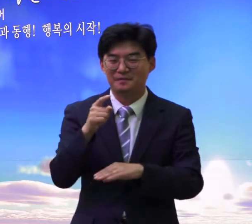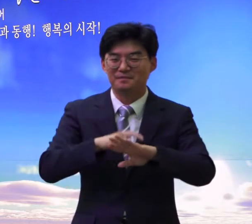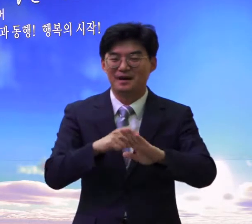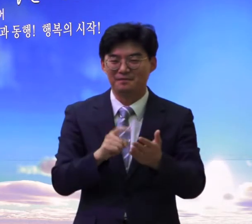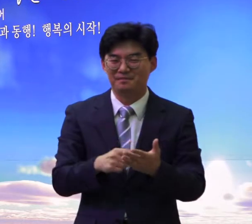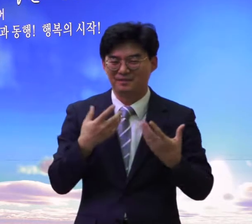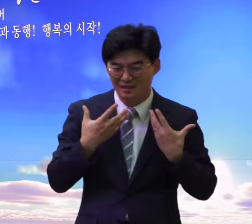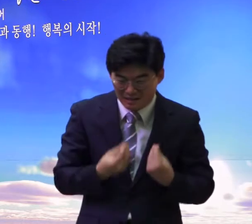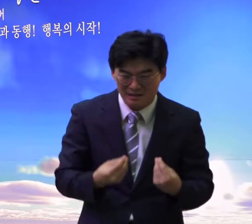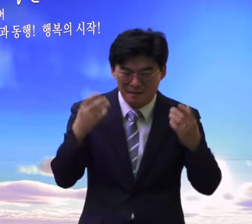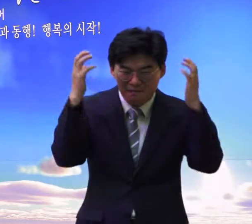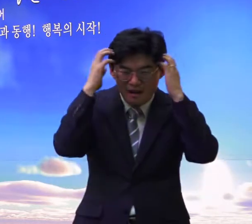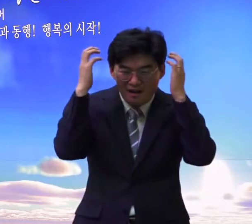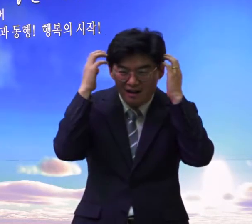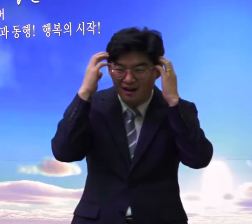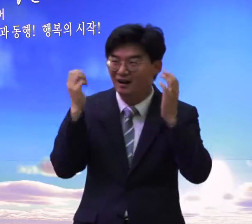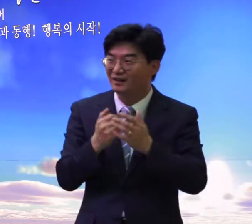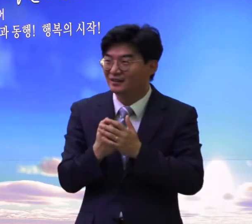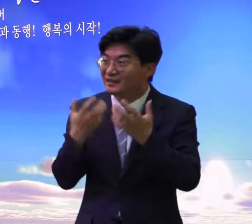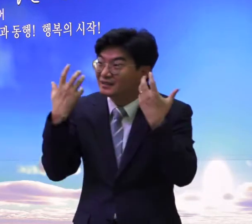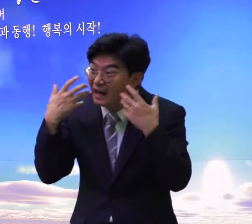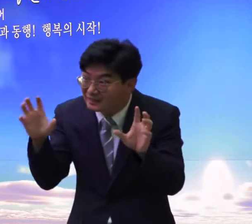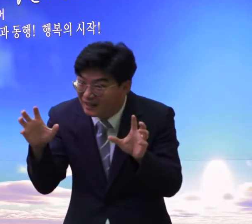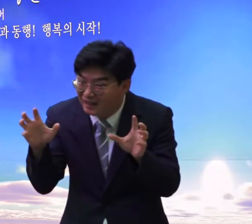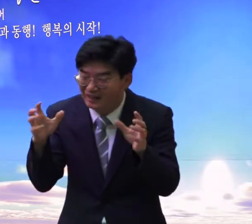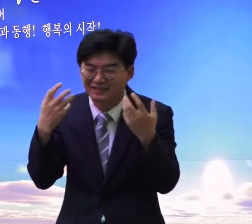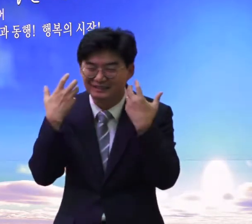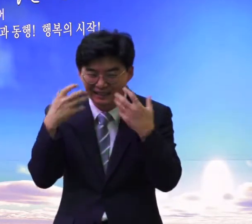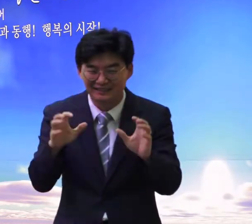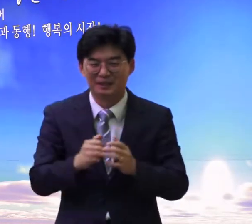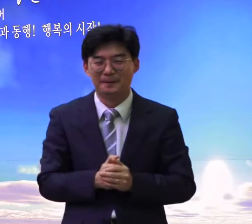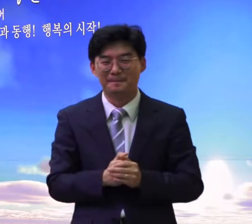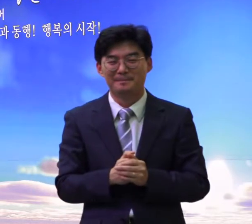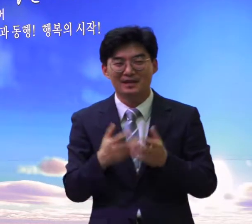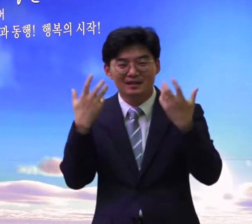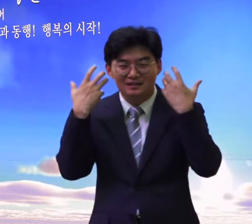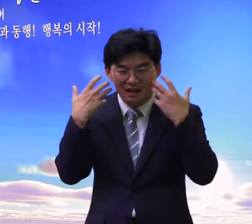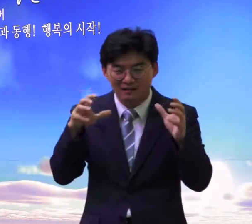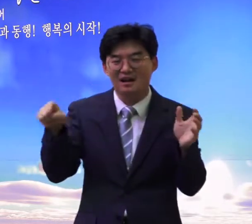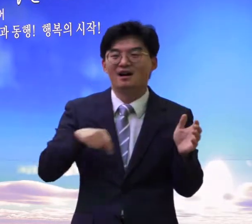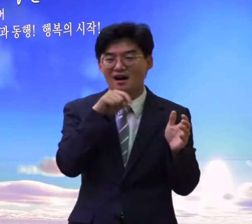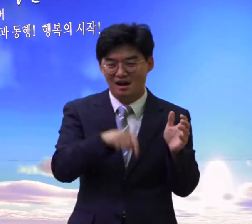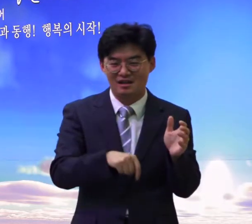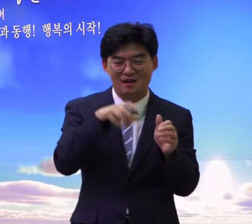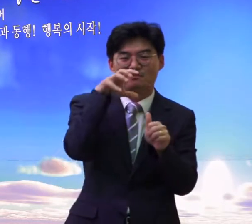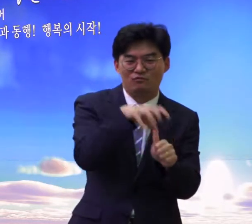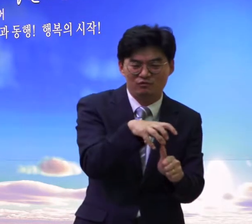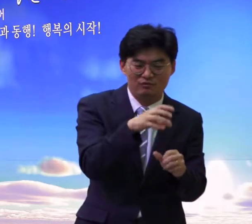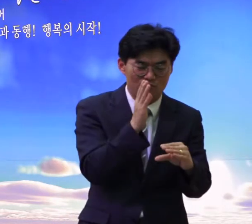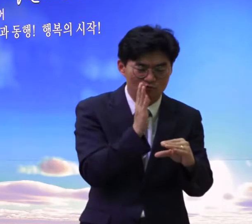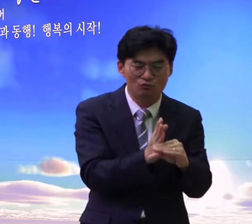심정이 사자들 가운데, 그 위험한 맹수 사자들 가운데 있는 것 같고,